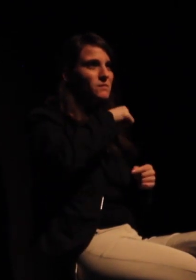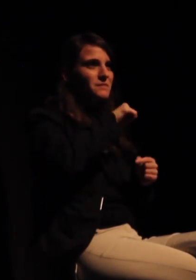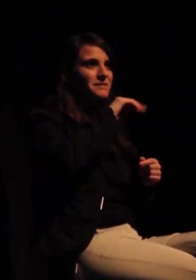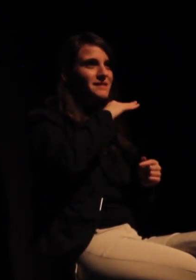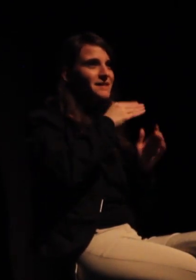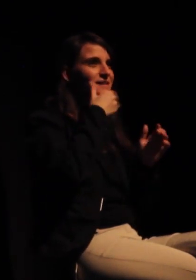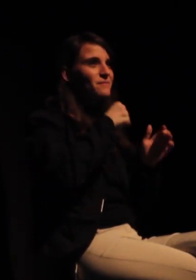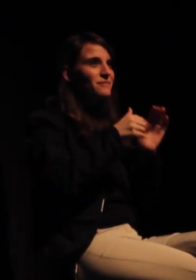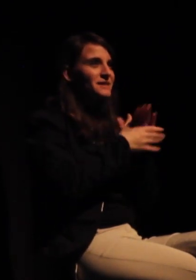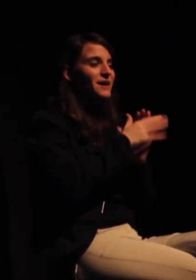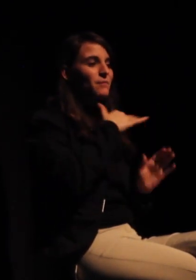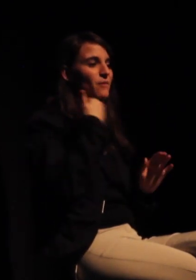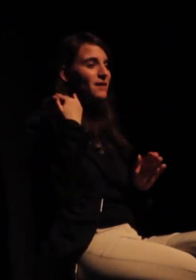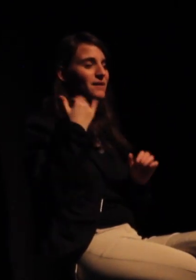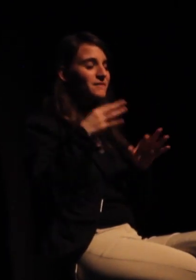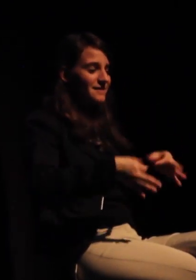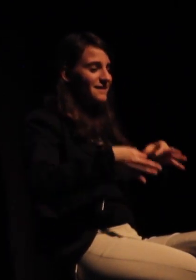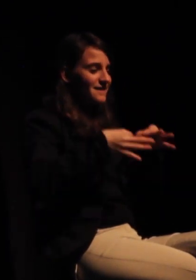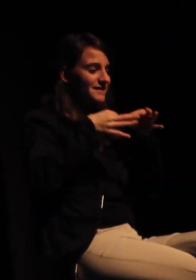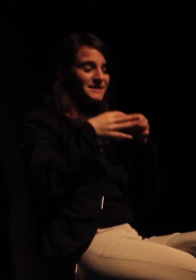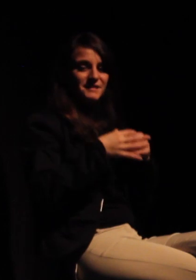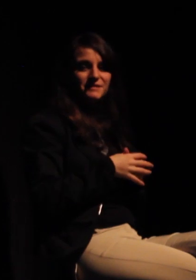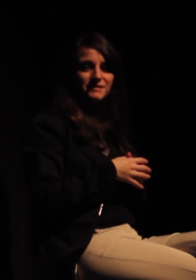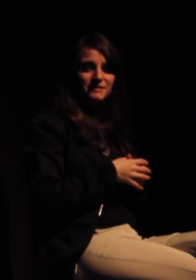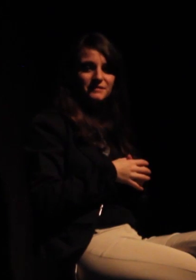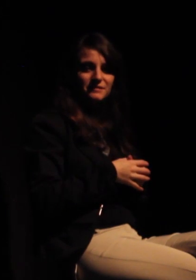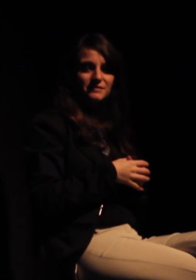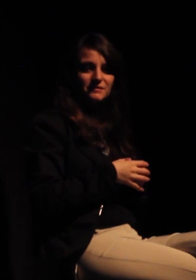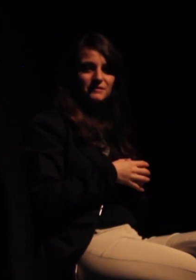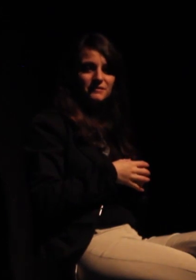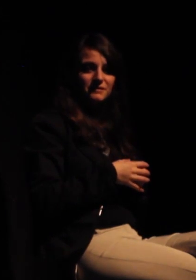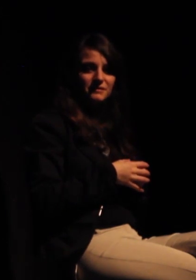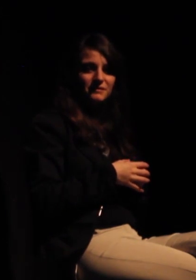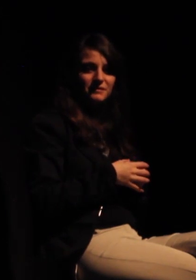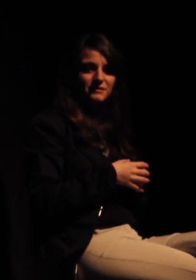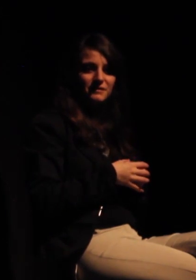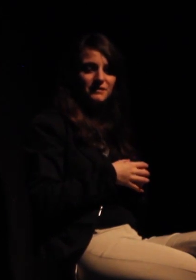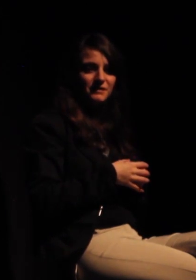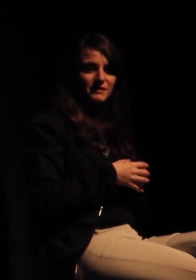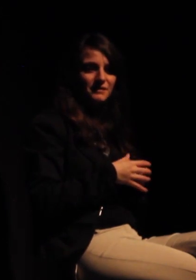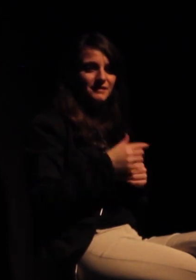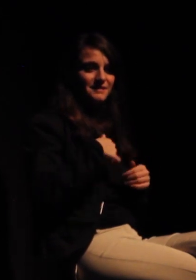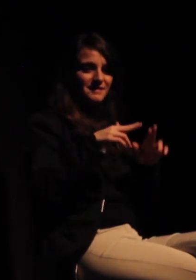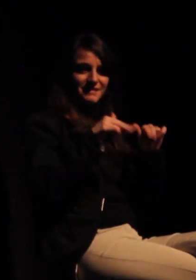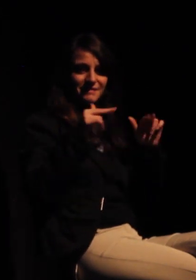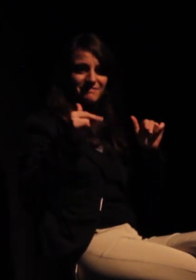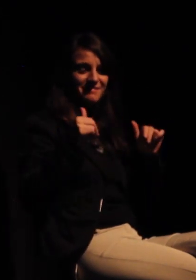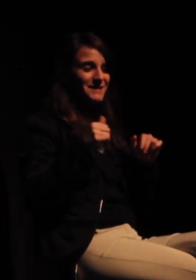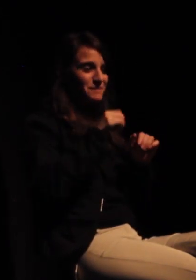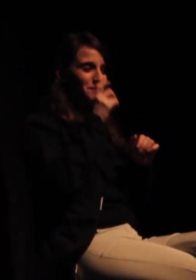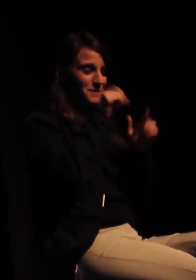de câncer, e eu estou indo para o velório dela. Eu nunca entrei num bitelo